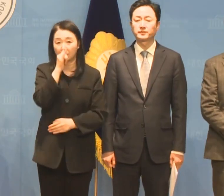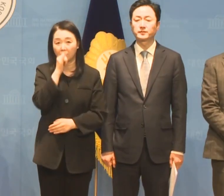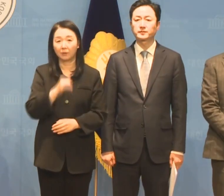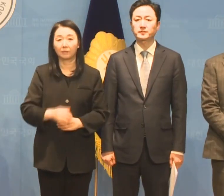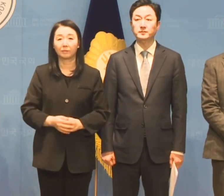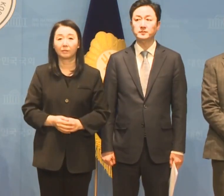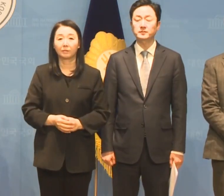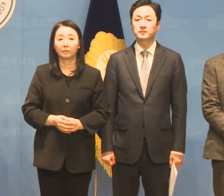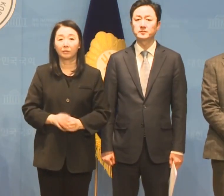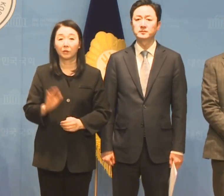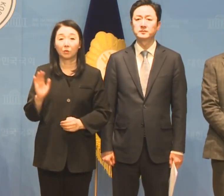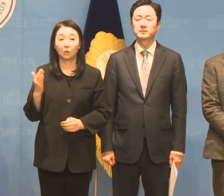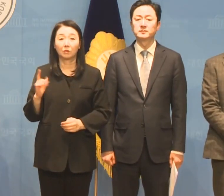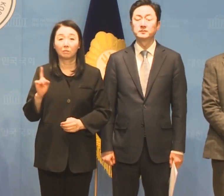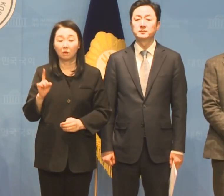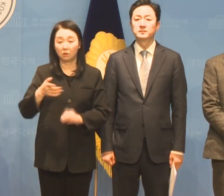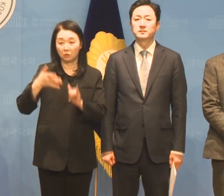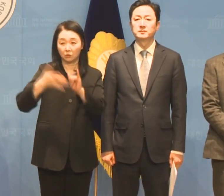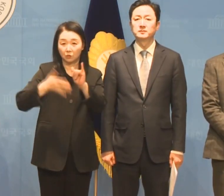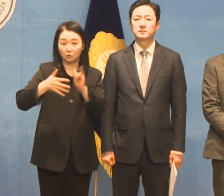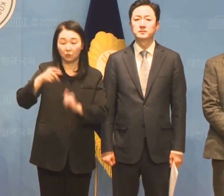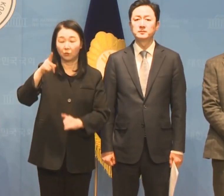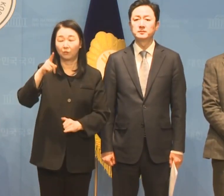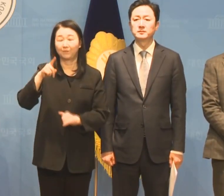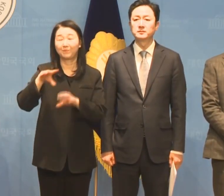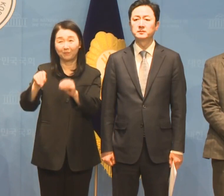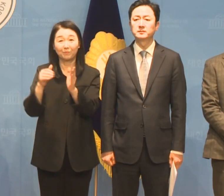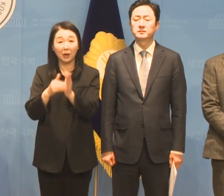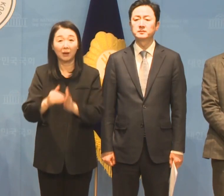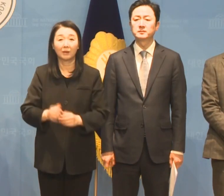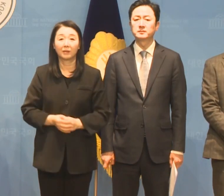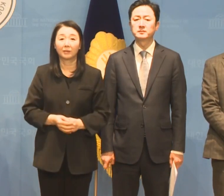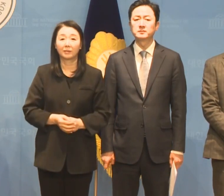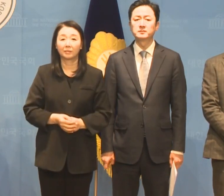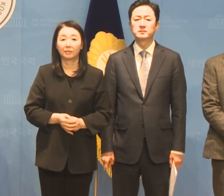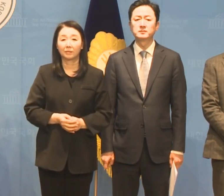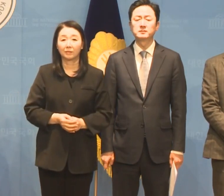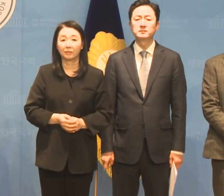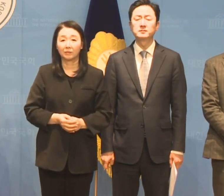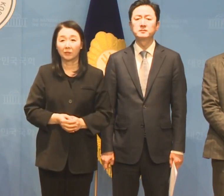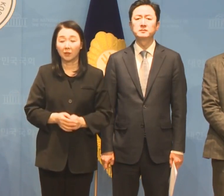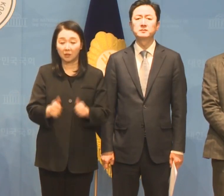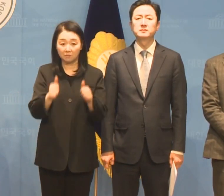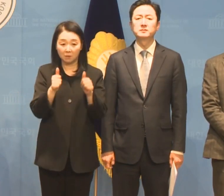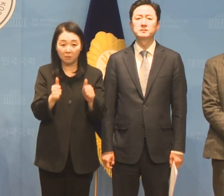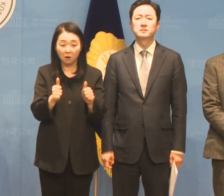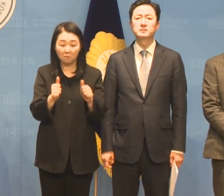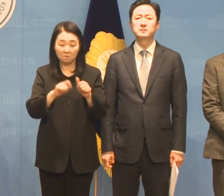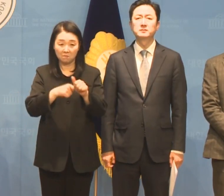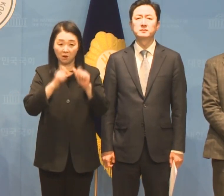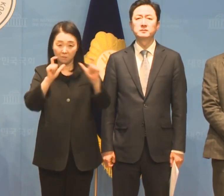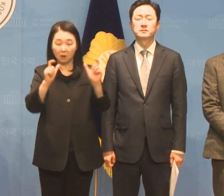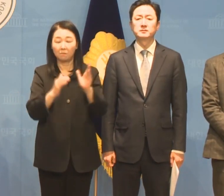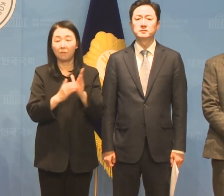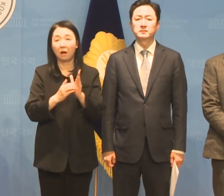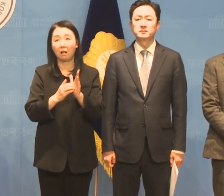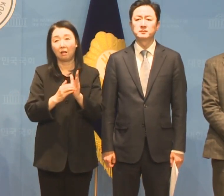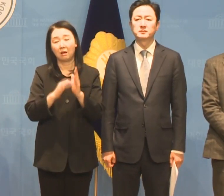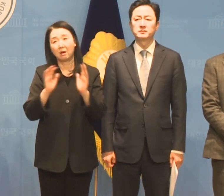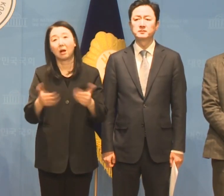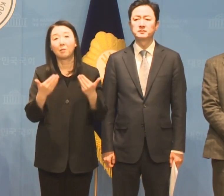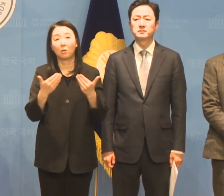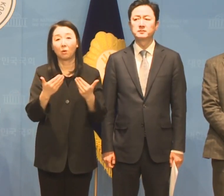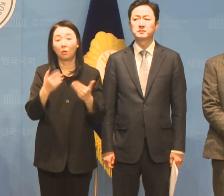있다는 것입니다. 최근에는 유튜브 정지되었다고 합니다. 그런데 처벌은 솜방망이에 그치고 있습니다. 사실상